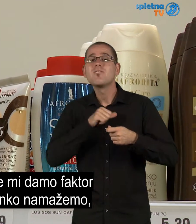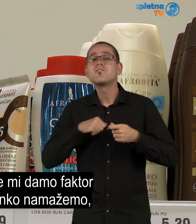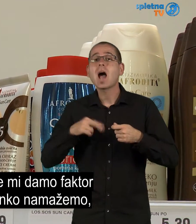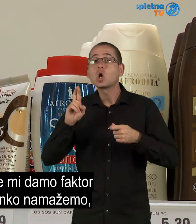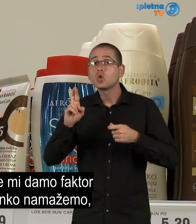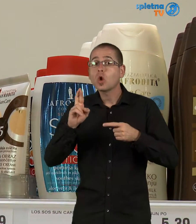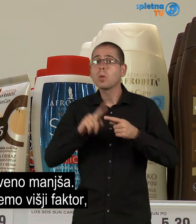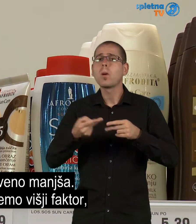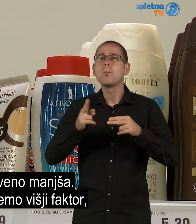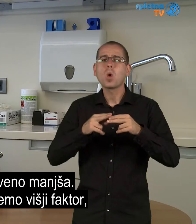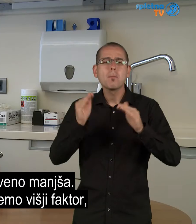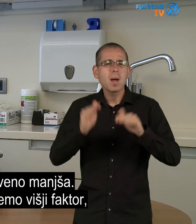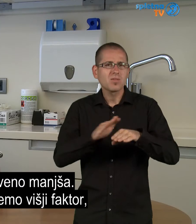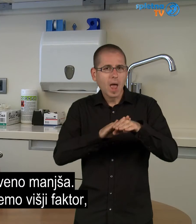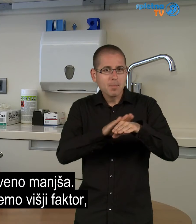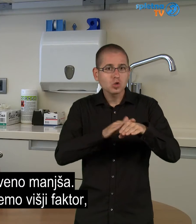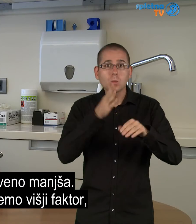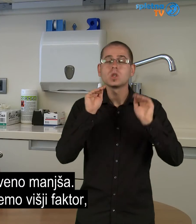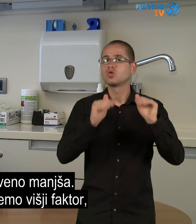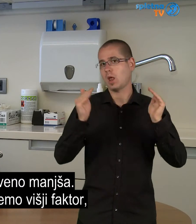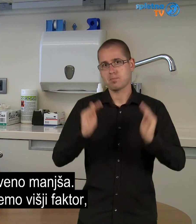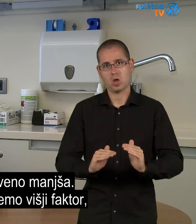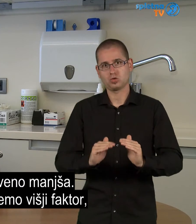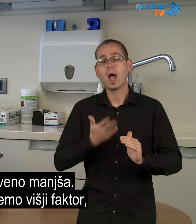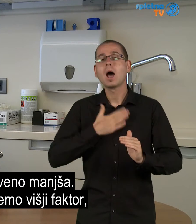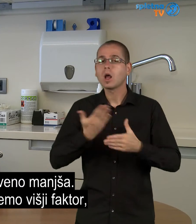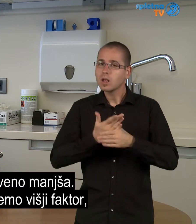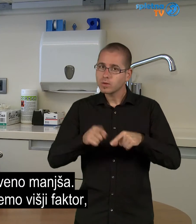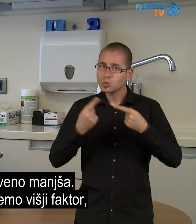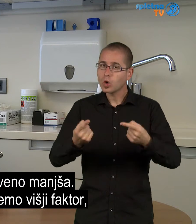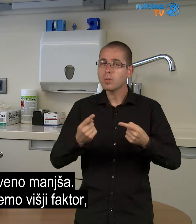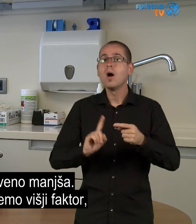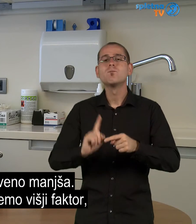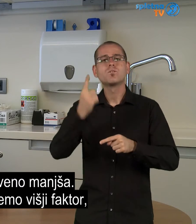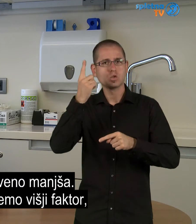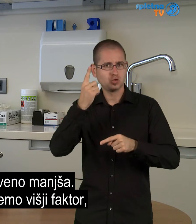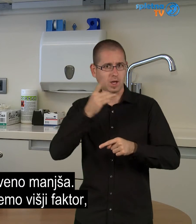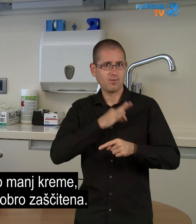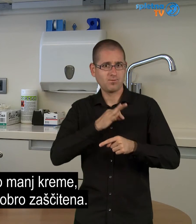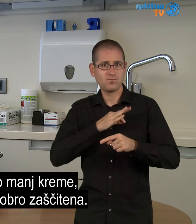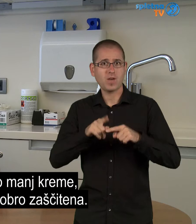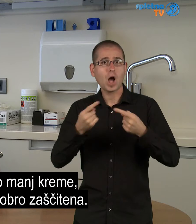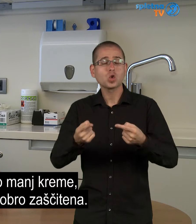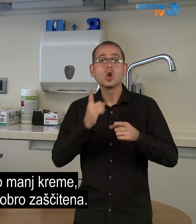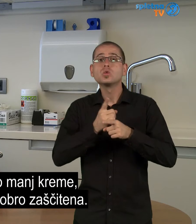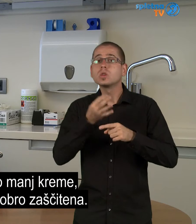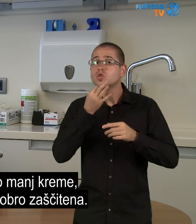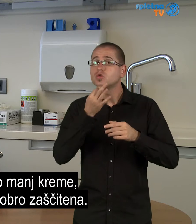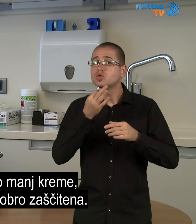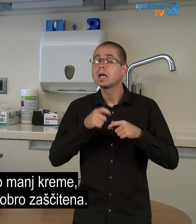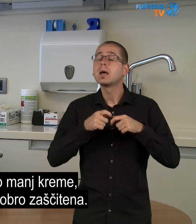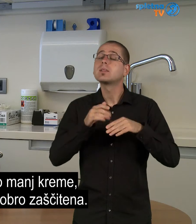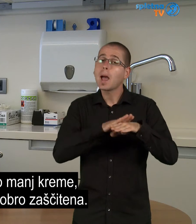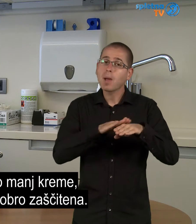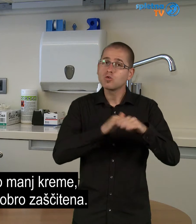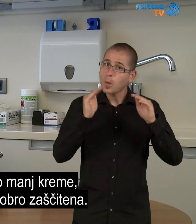bo ta zaščita bistveno manjša. Tako da raje svetujemo višji faktor, da tudi če si damo manj kreme, bo še